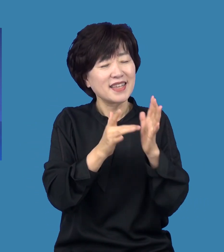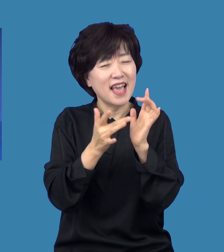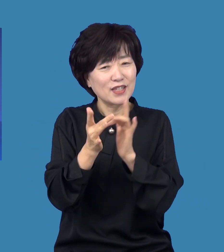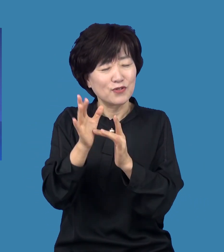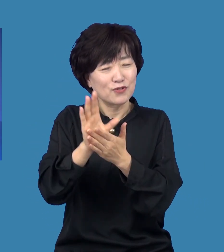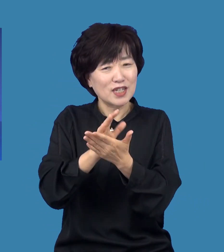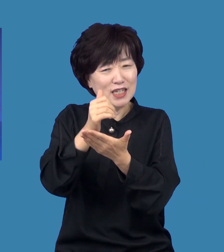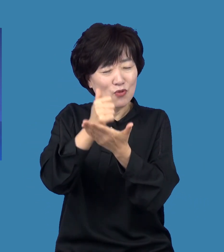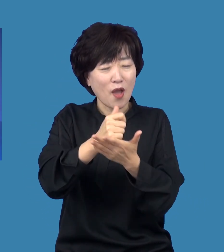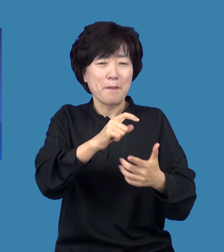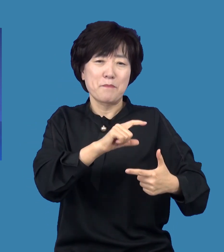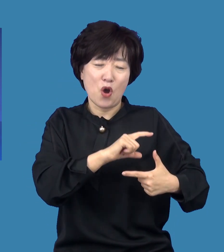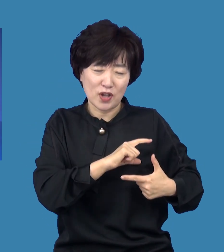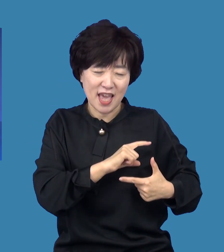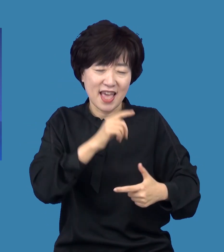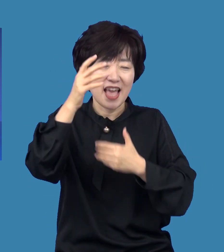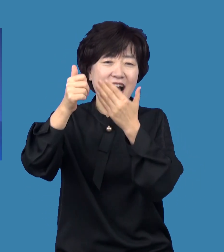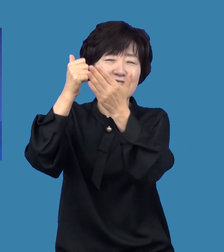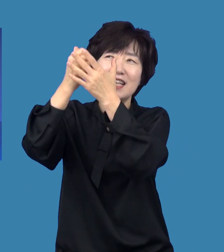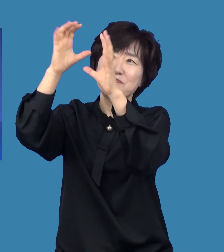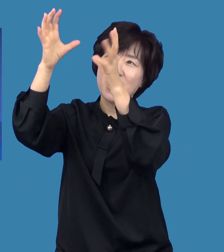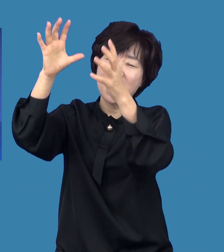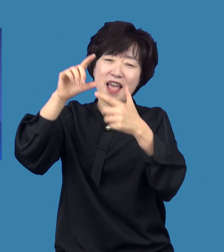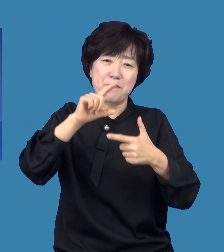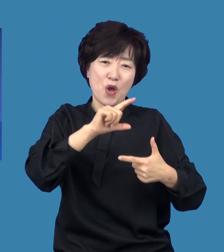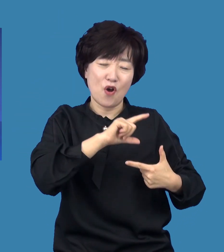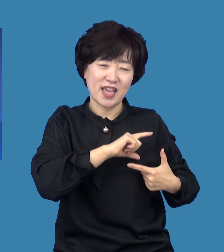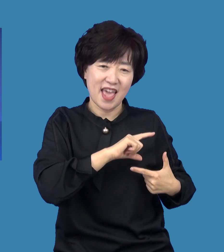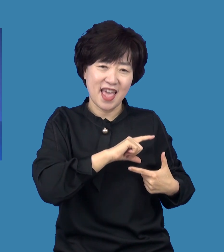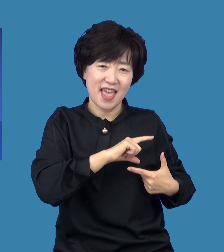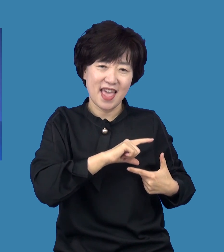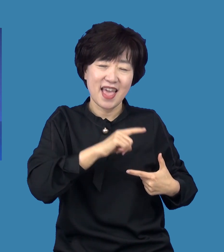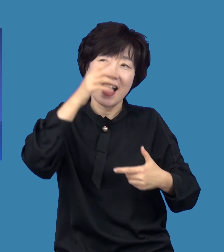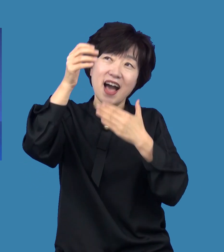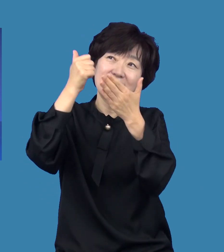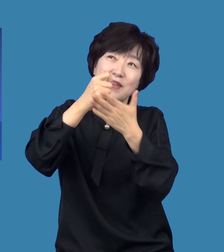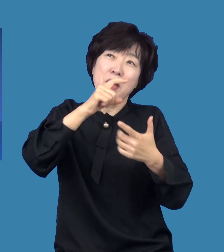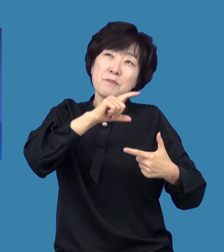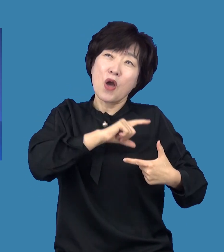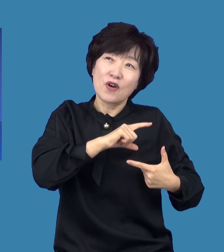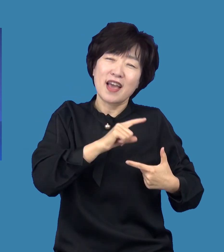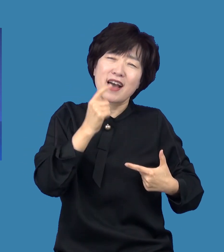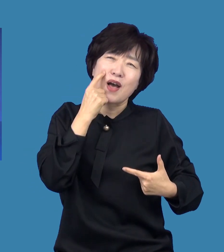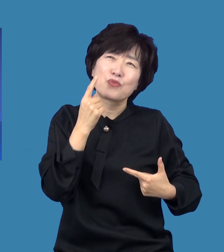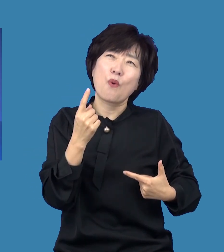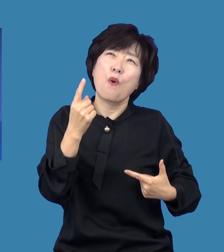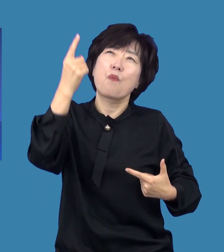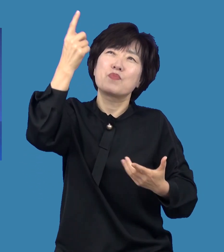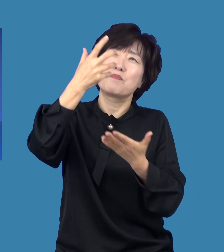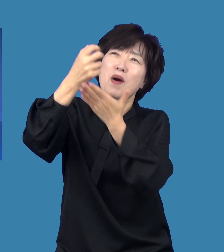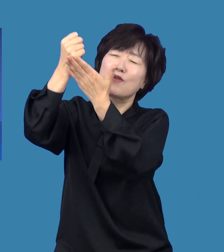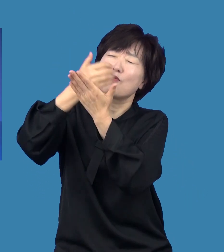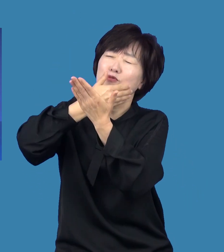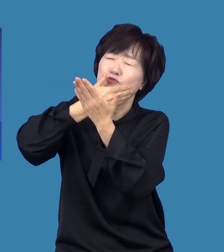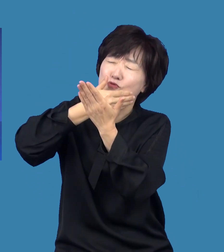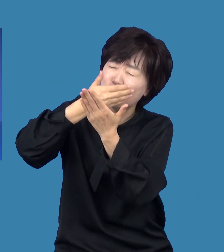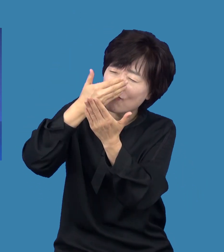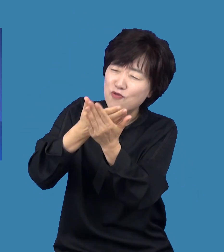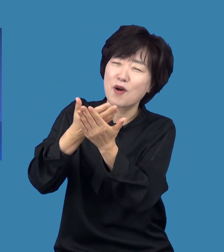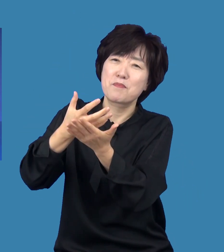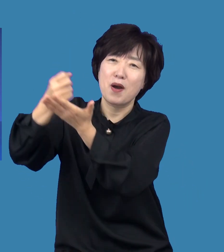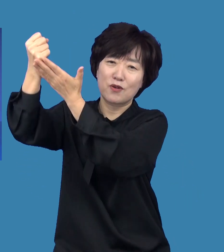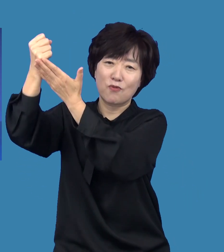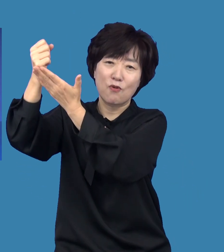명예, 하나님 나라의 명예, 그분의 명예가 높임을 받고 존귀케 되고 부끄러움을 당하지